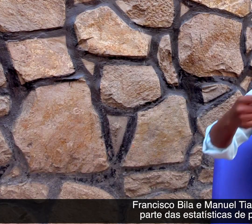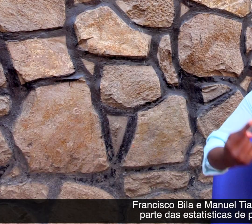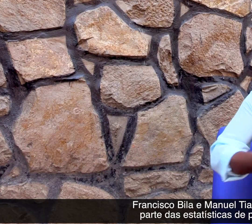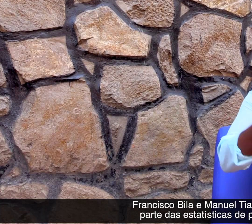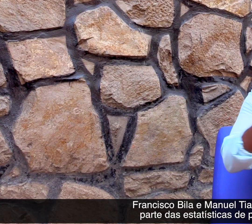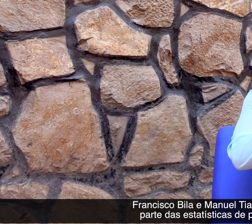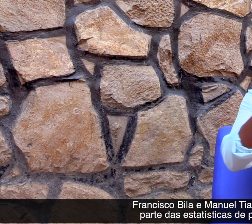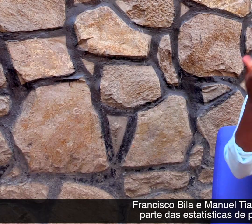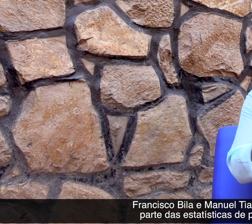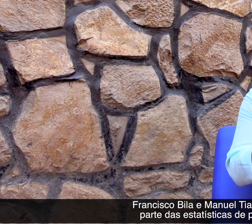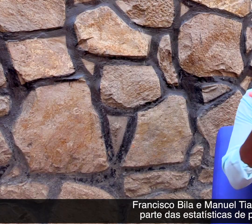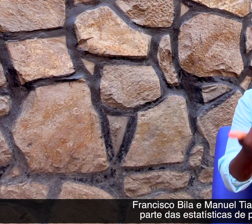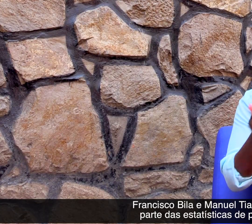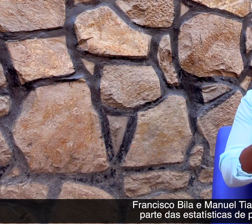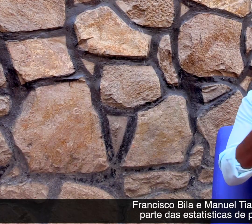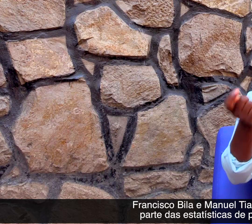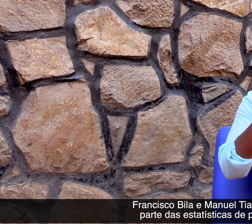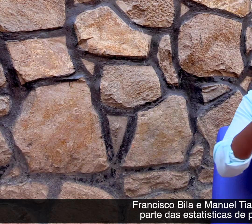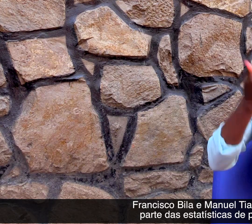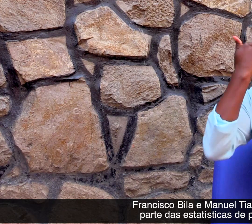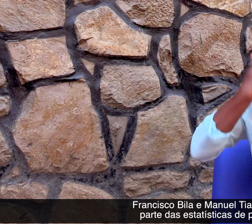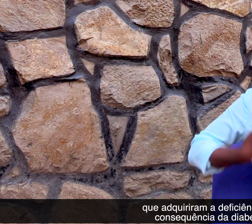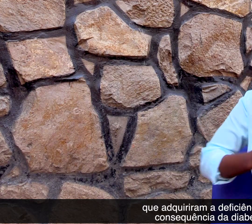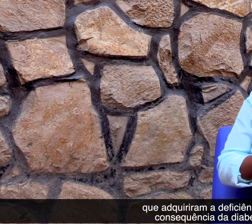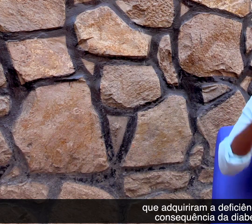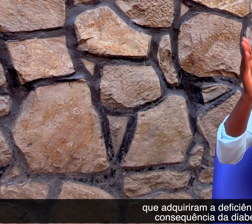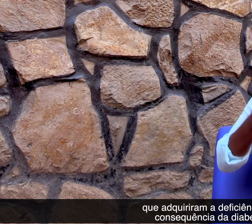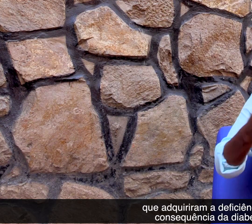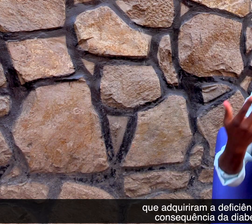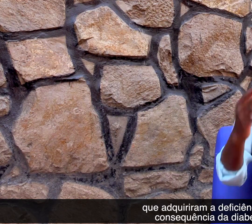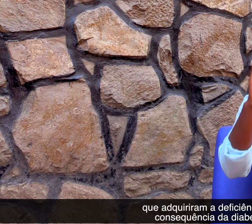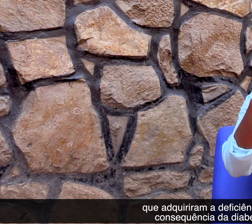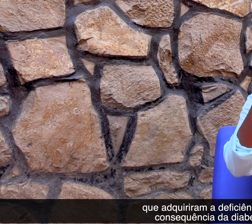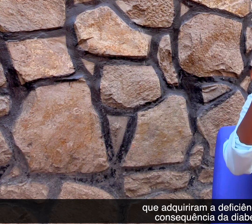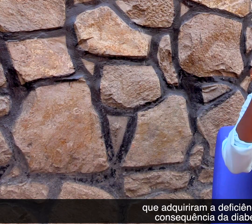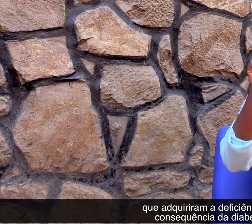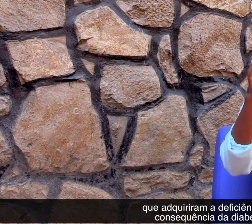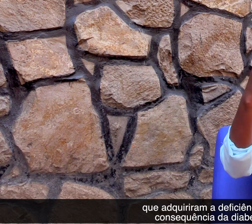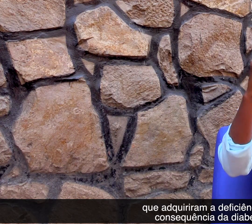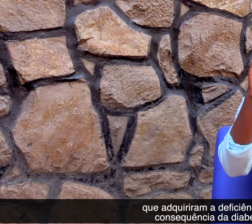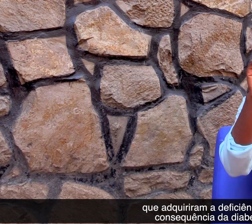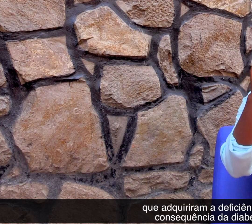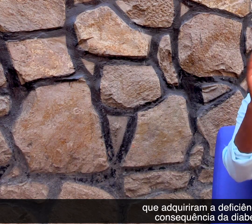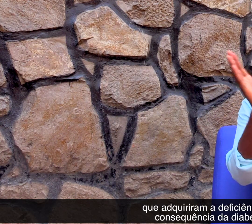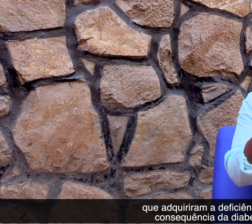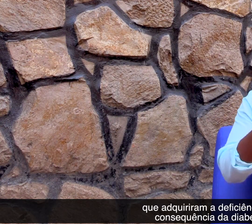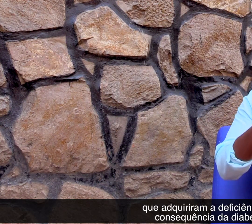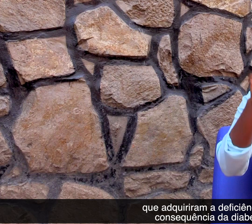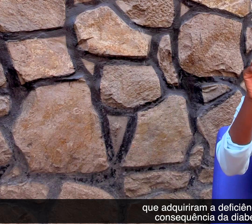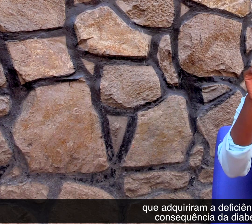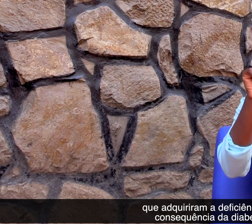e Manuel Tiago fazem parte das estatísticas de pessoas que adquiriram a deficiência em consequência da